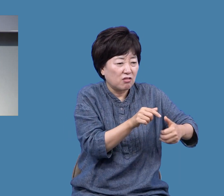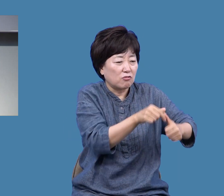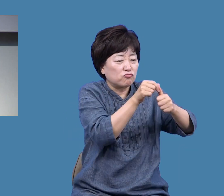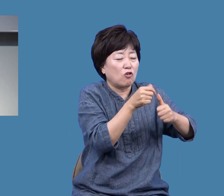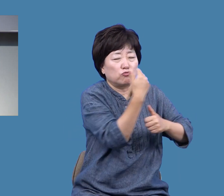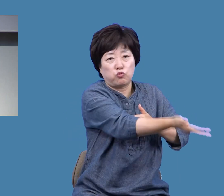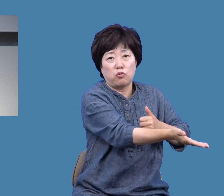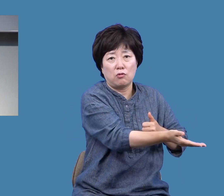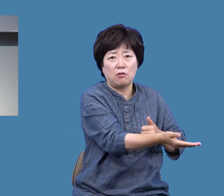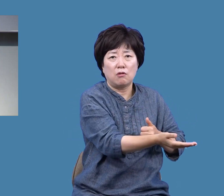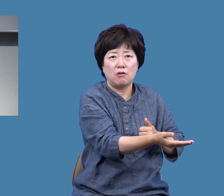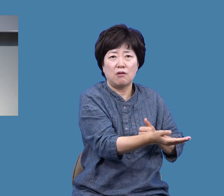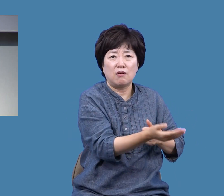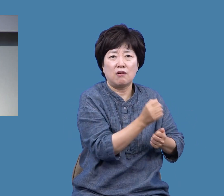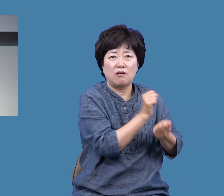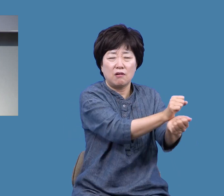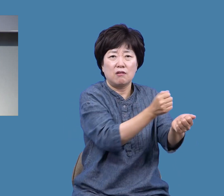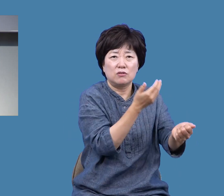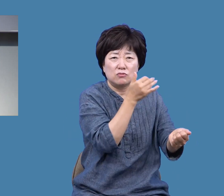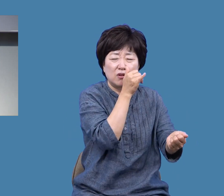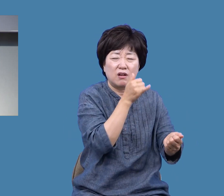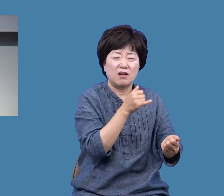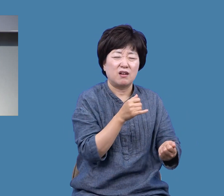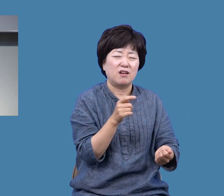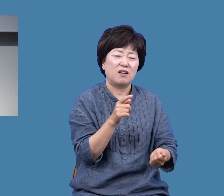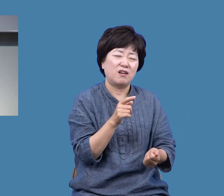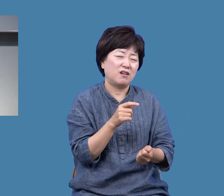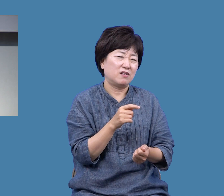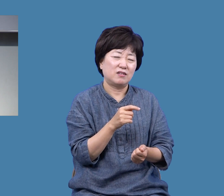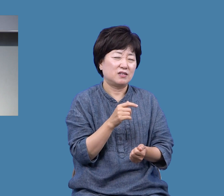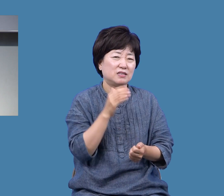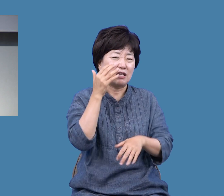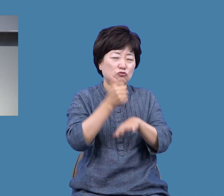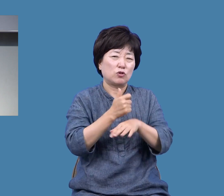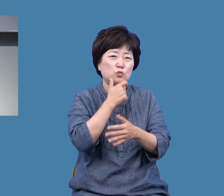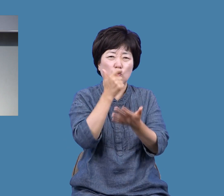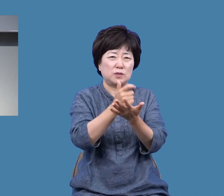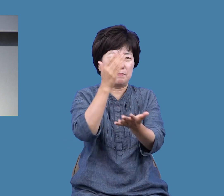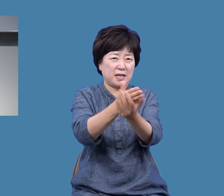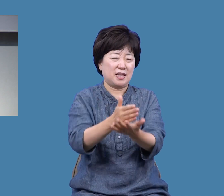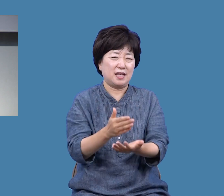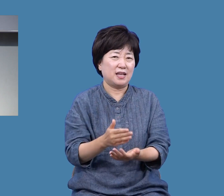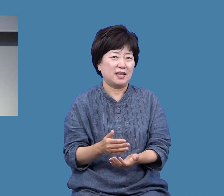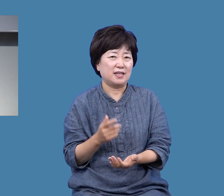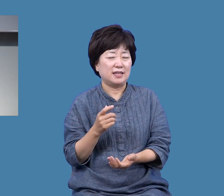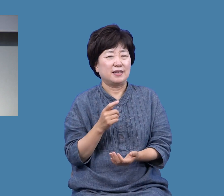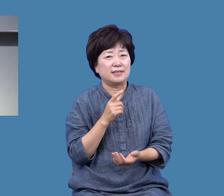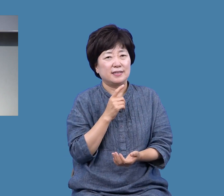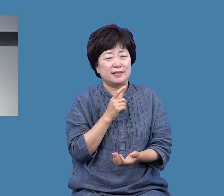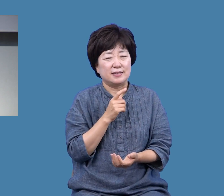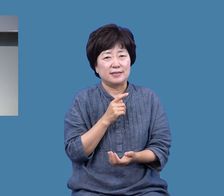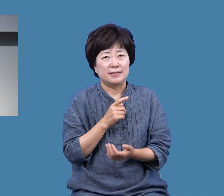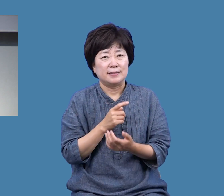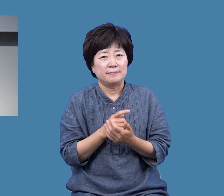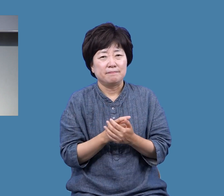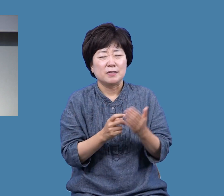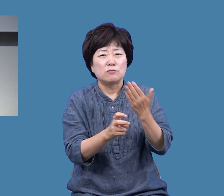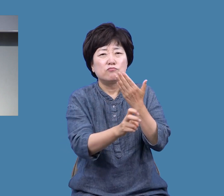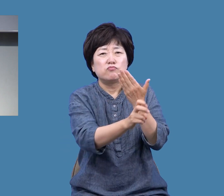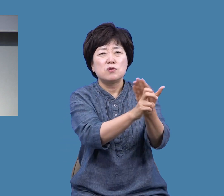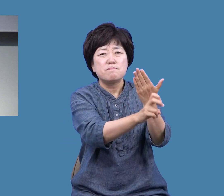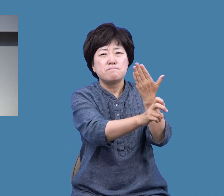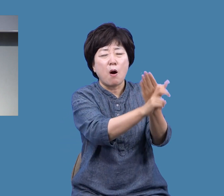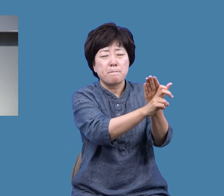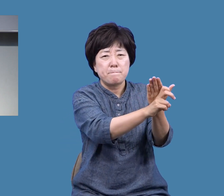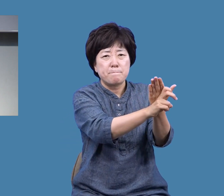이제 뭐 이건 중요한 얘기는 아닌데 나중에 속지 마시라고. 이 불법적인